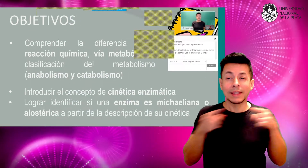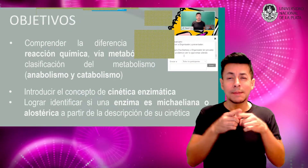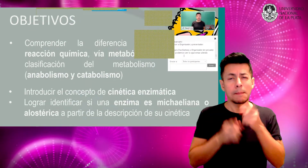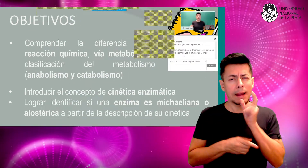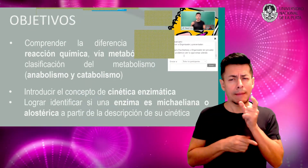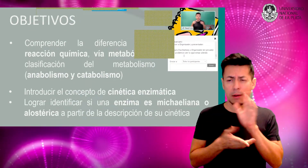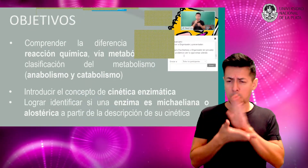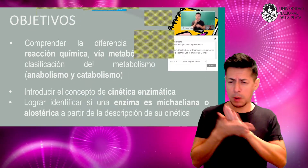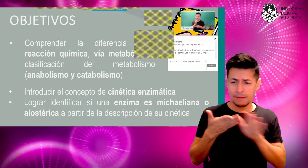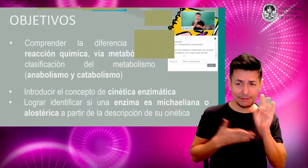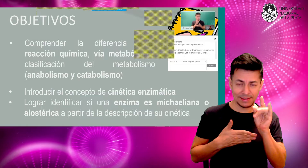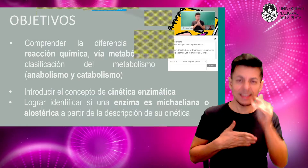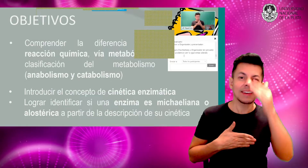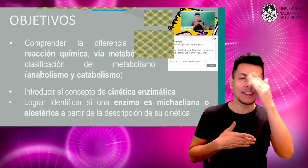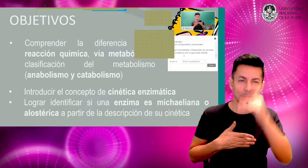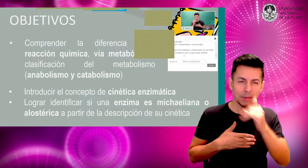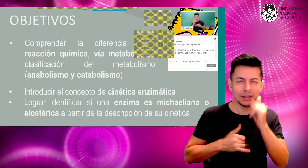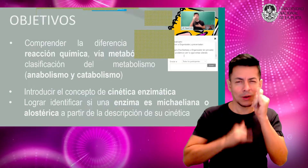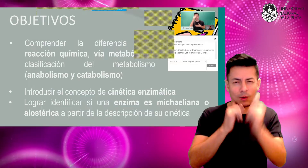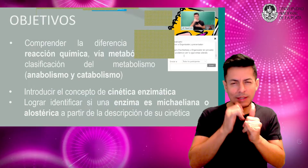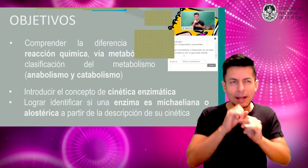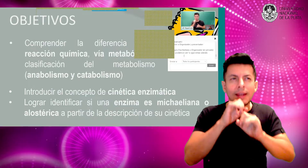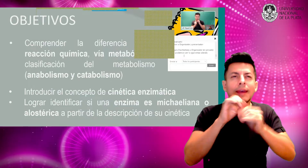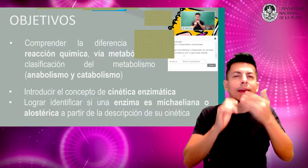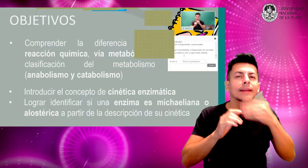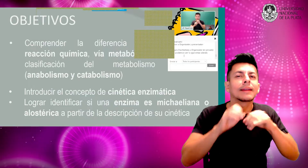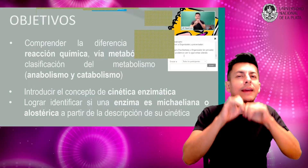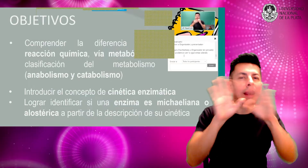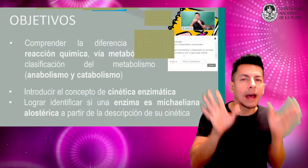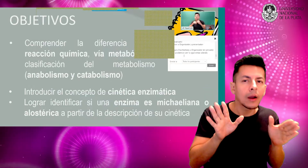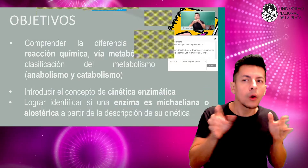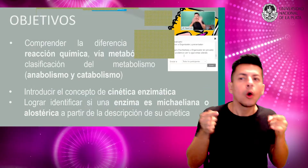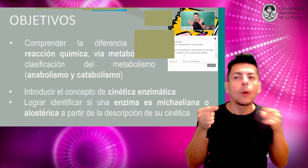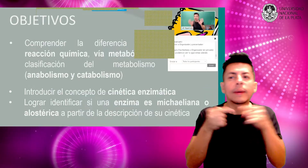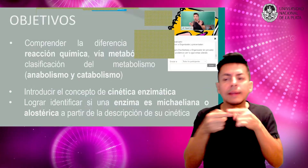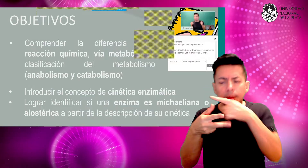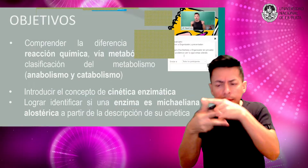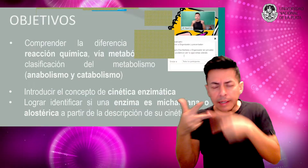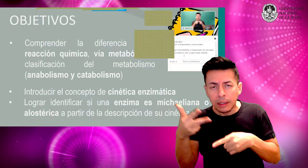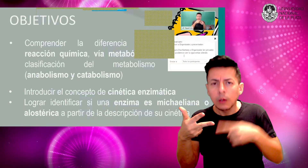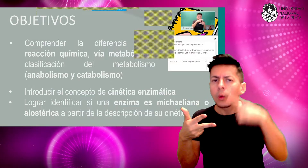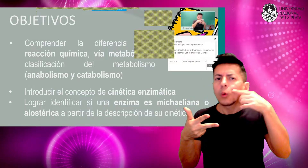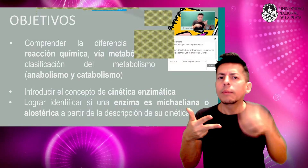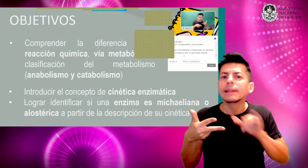finalizar la clase vamos a retomarlos y vamos a ver si los cumplimos o no y si hay dudas al respecto.